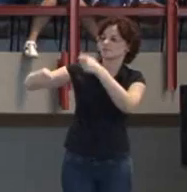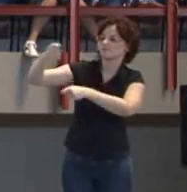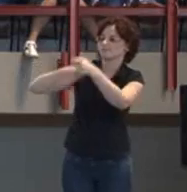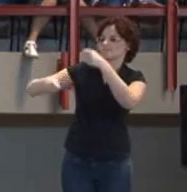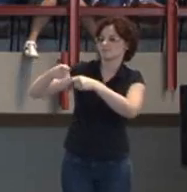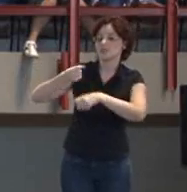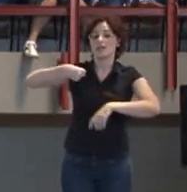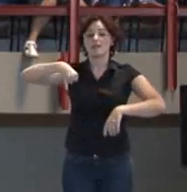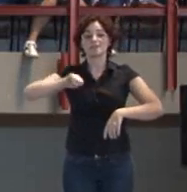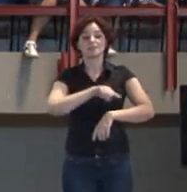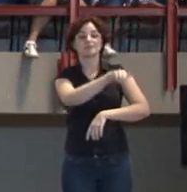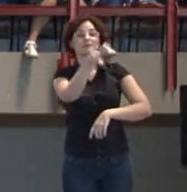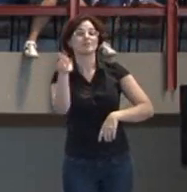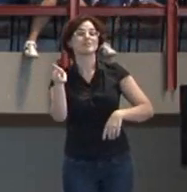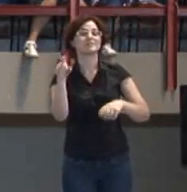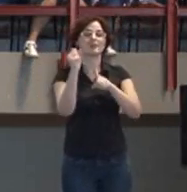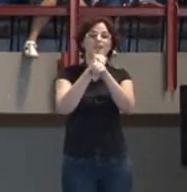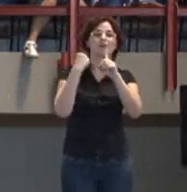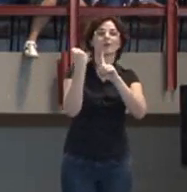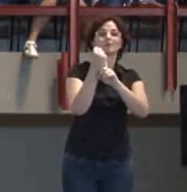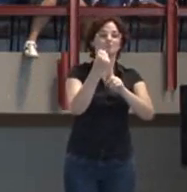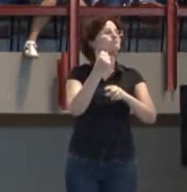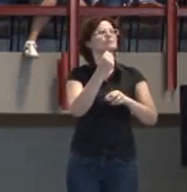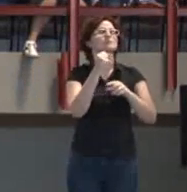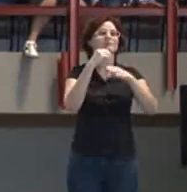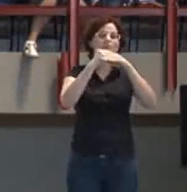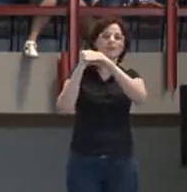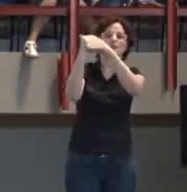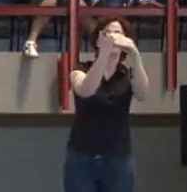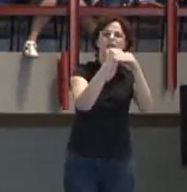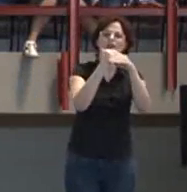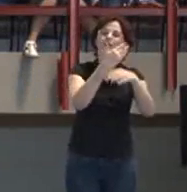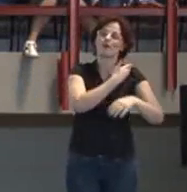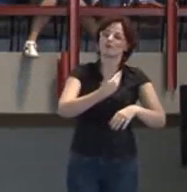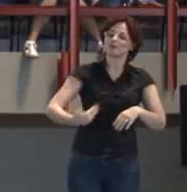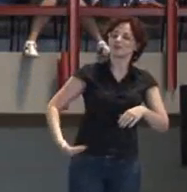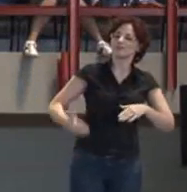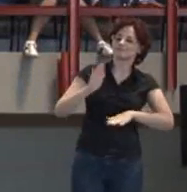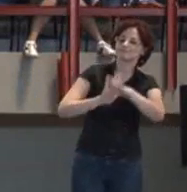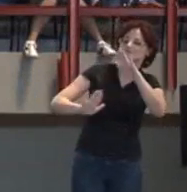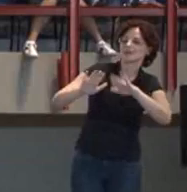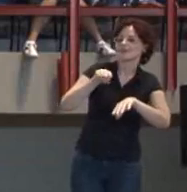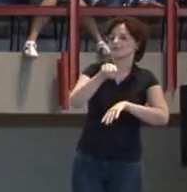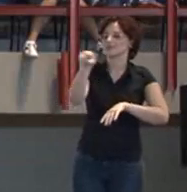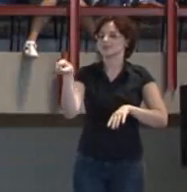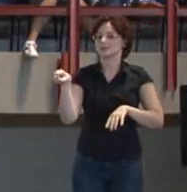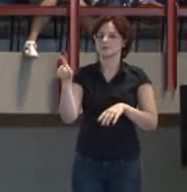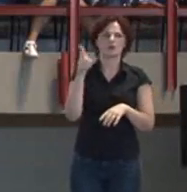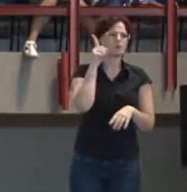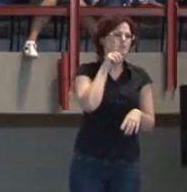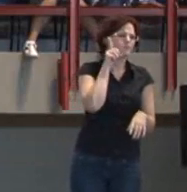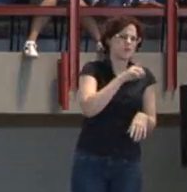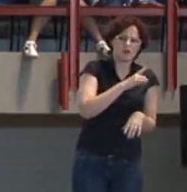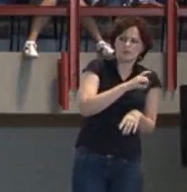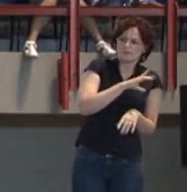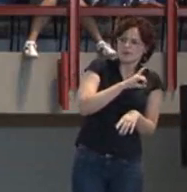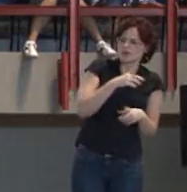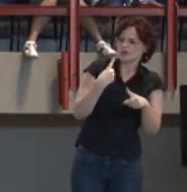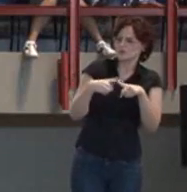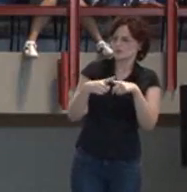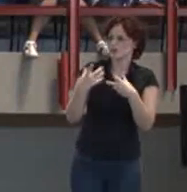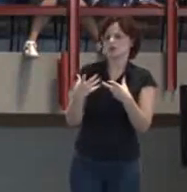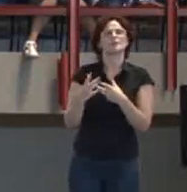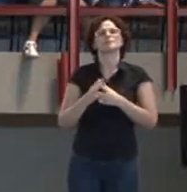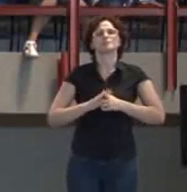vocês os Estados Unidos tinha medo que as pessoas começassem aceitar isso então o que foi que eles fizeram só vamos emprestar dinheiro